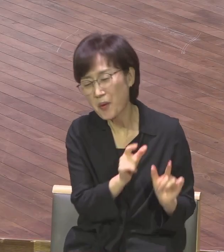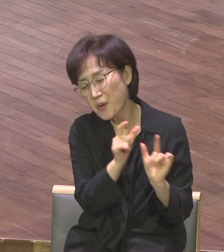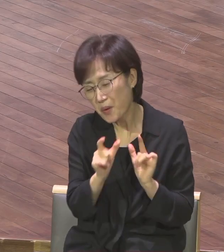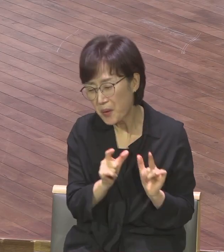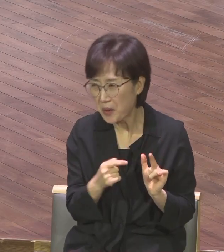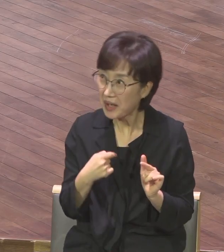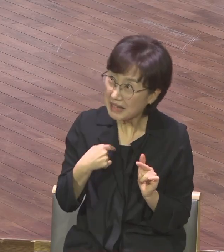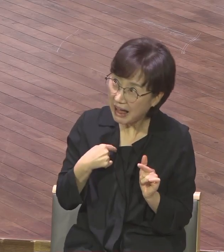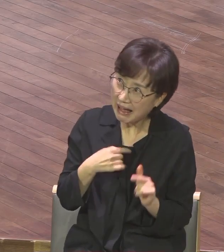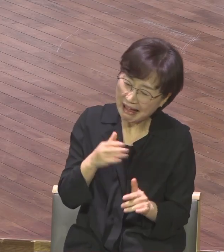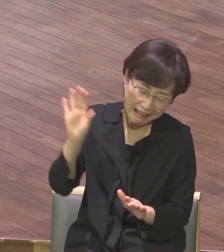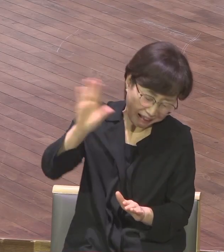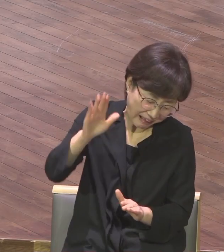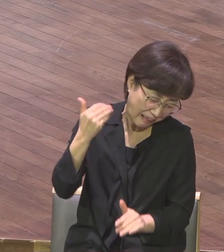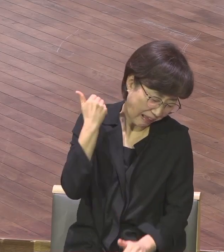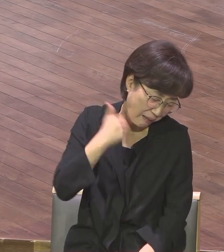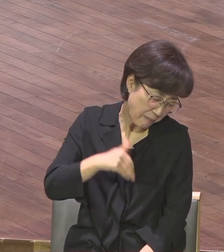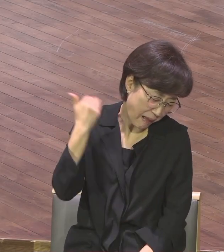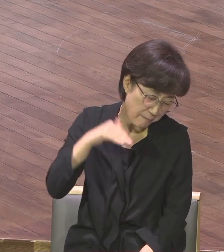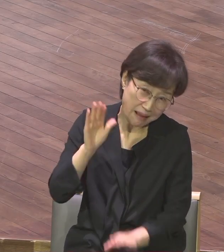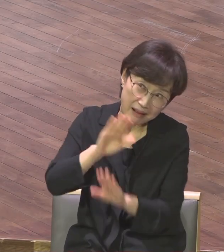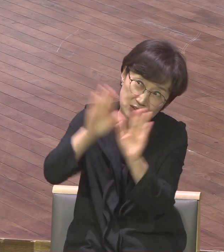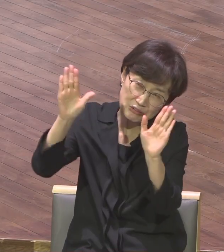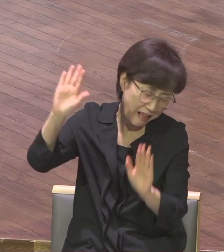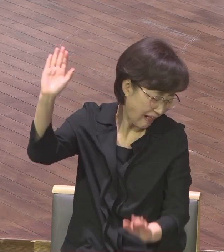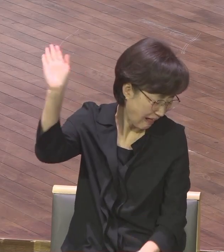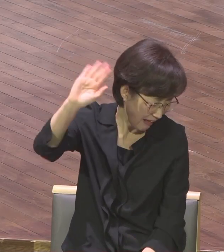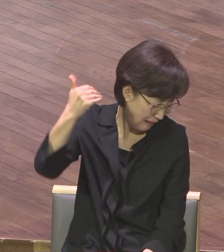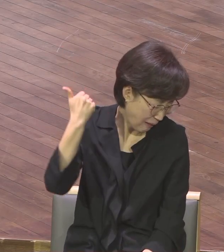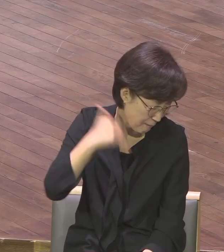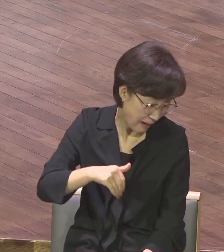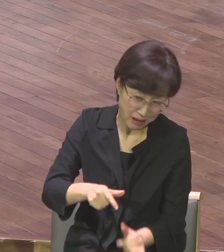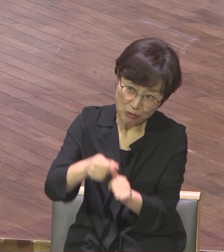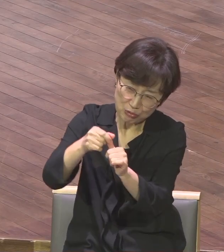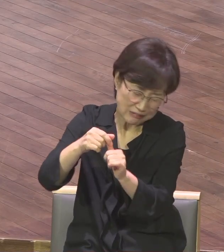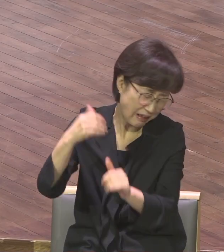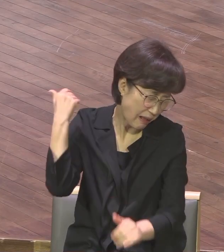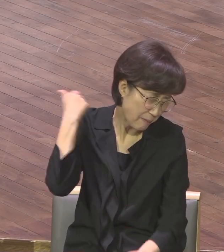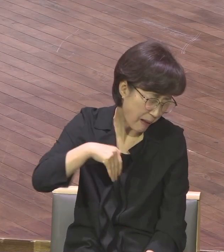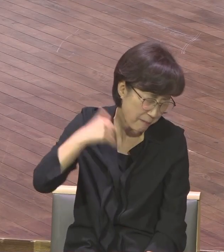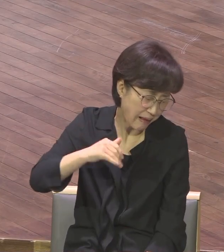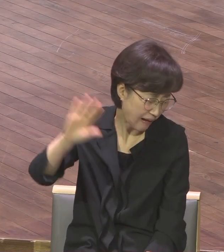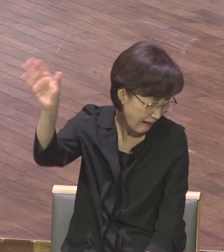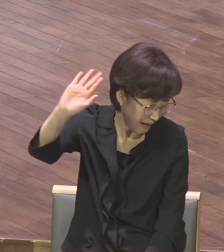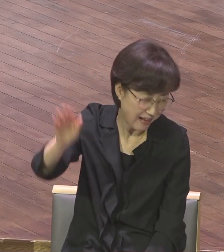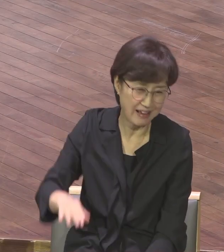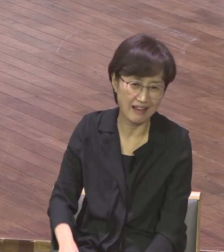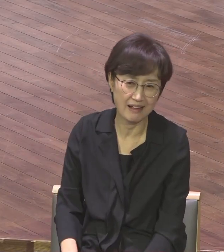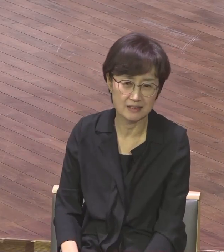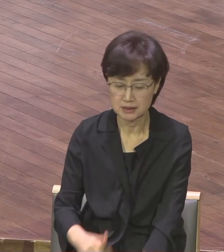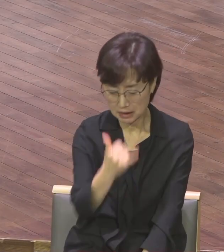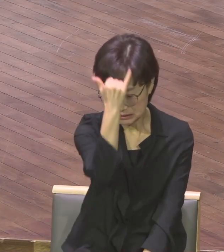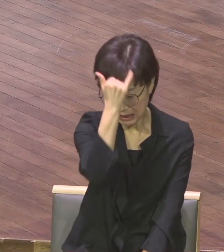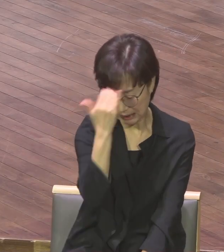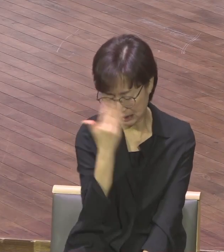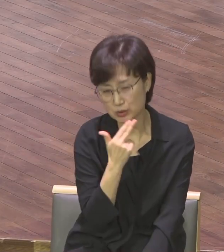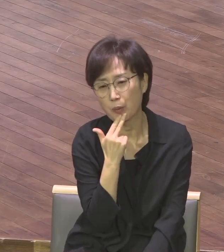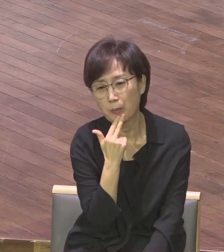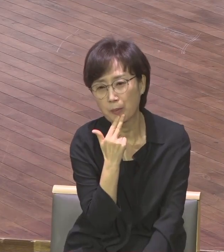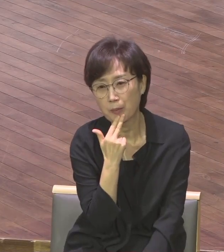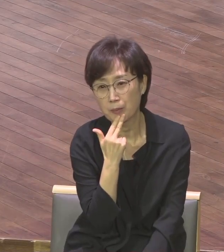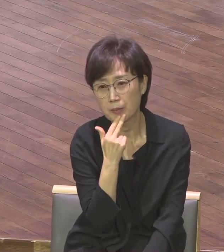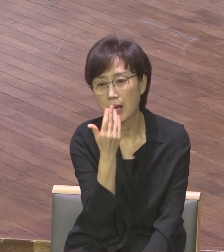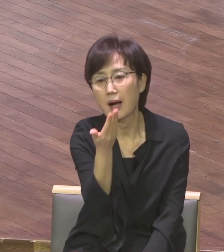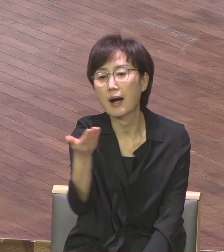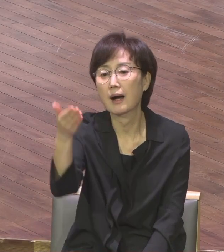같은 게 정말 천국이 있다면 구원받을 수 있겠는가? 도덕윤리적으로는